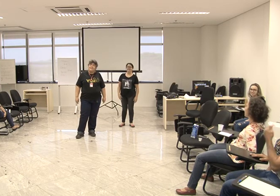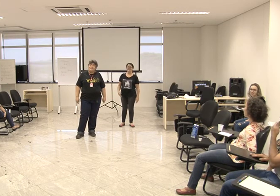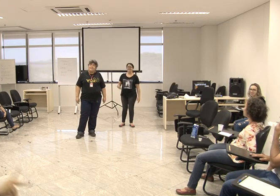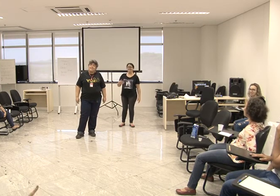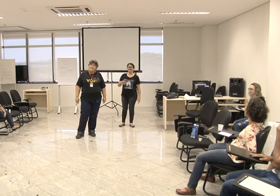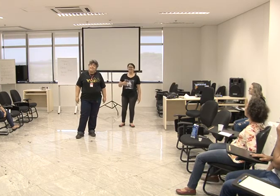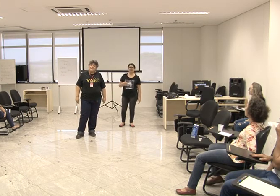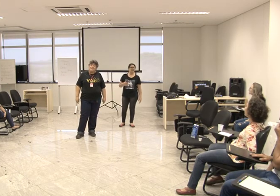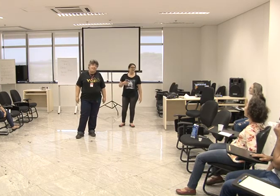de